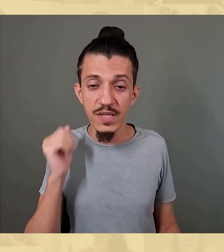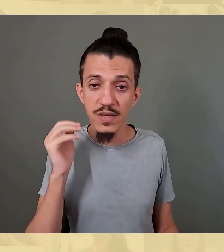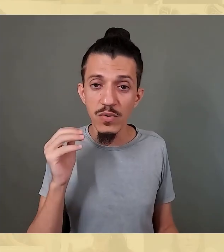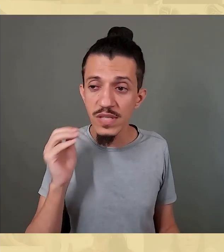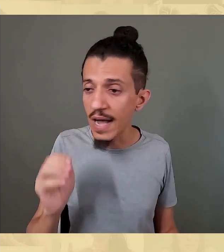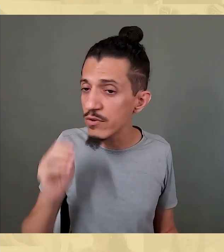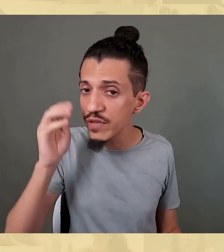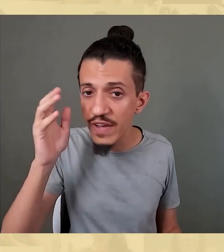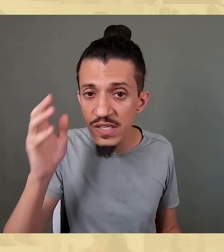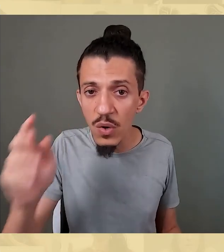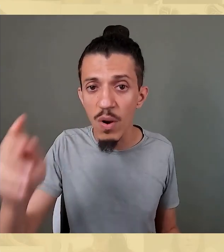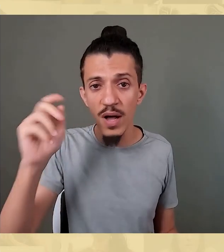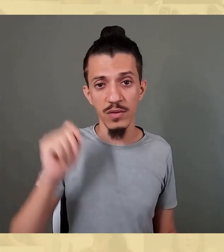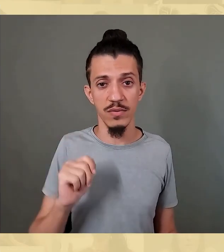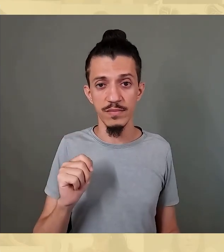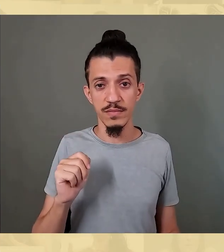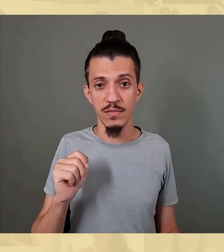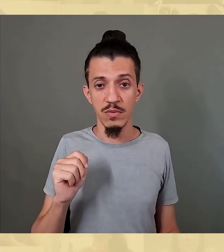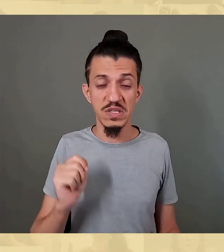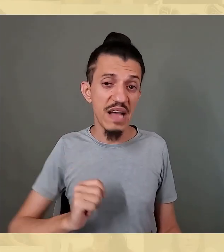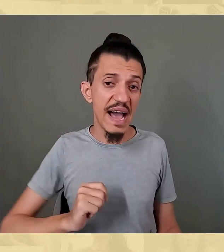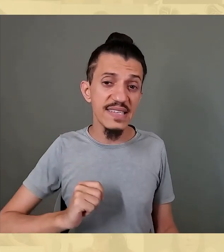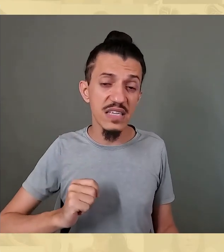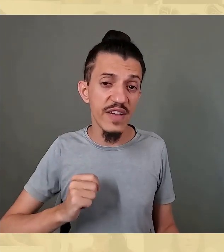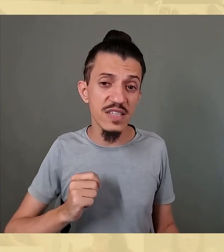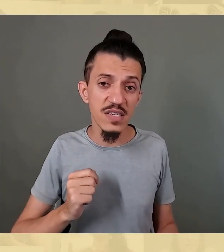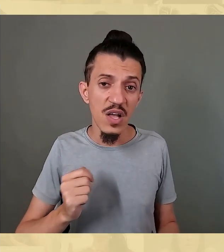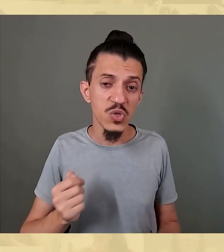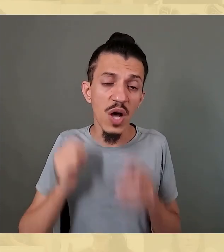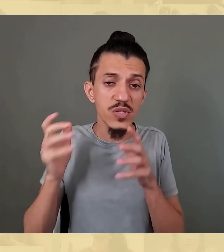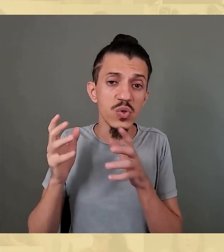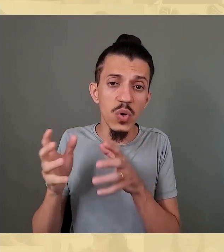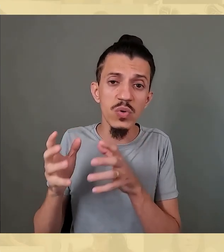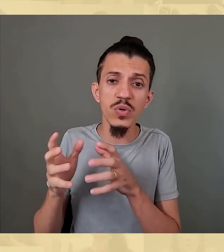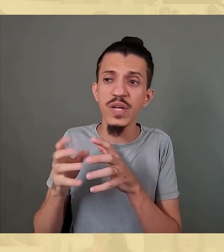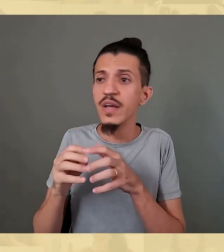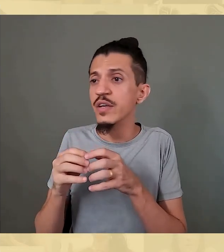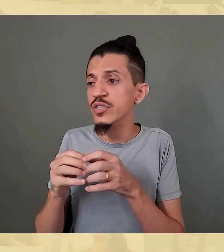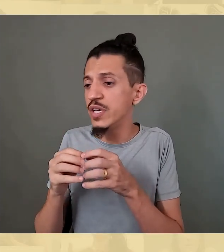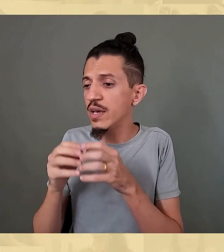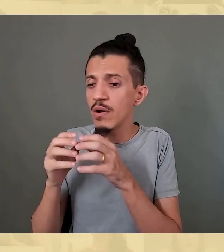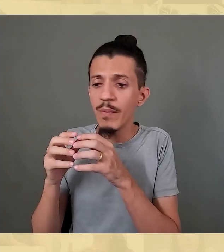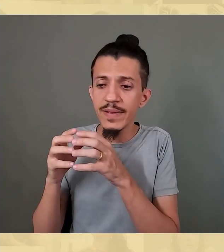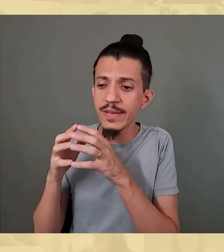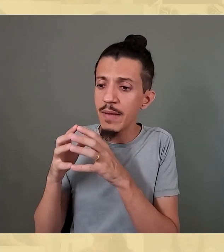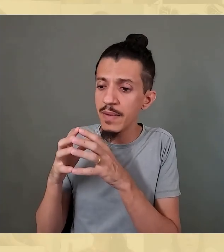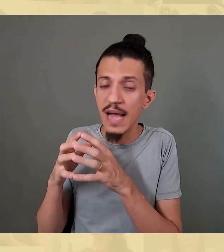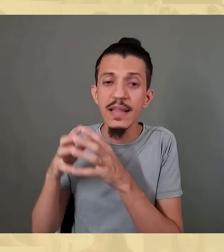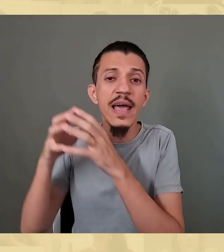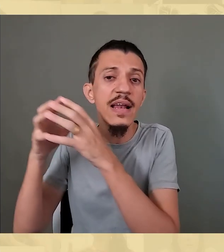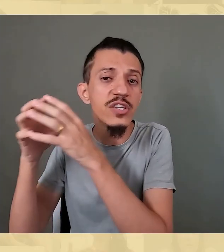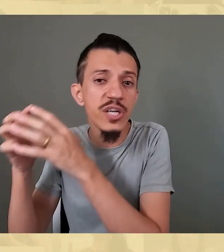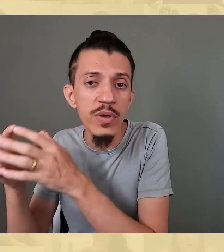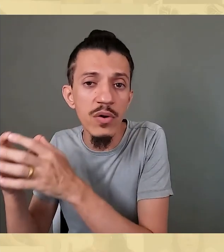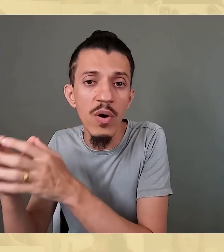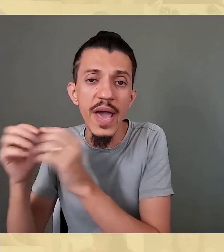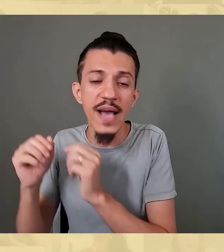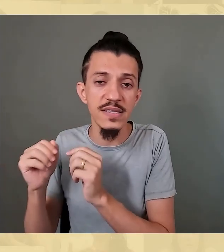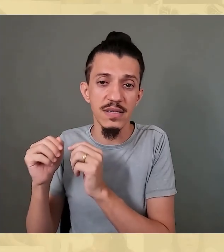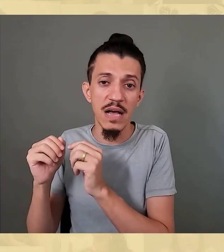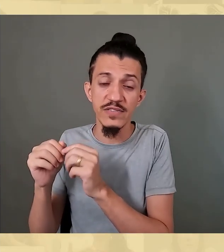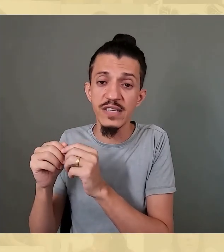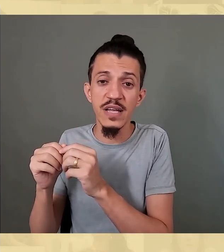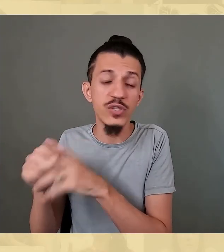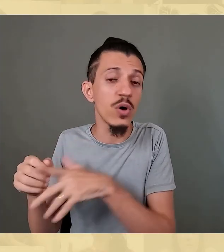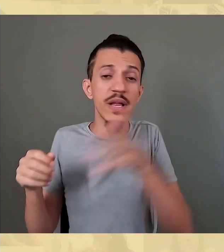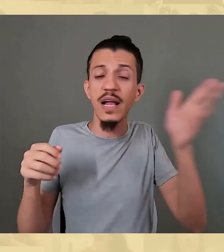que são usados de vez em quando. Sinais que às vezes só surdos de uma determinada religião que conhece.